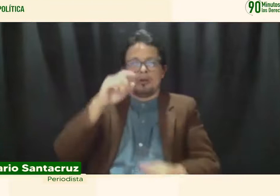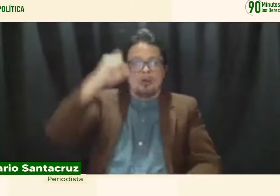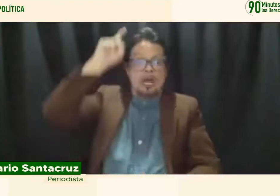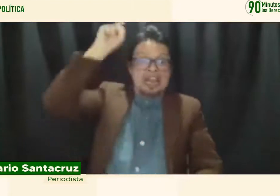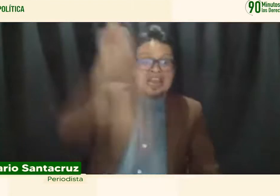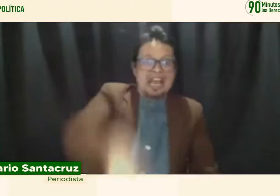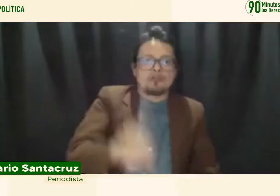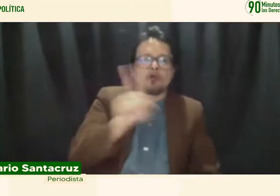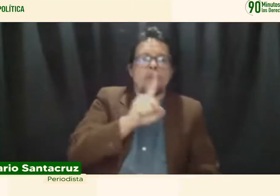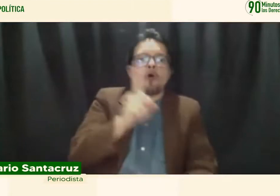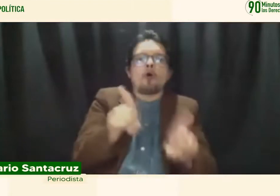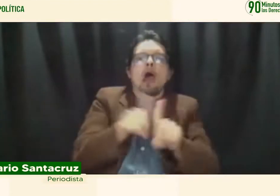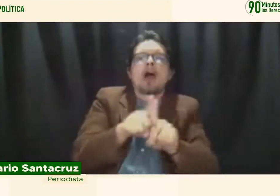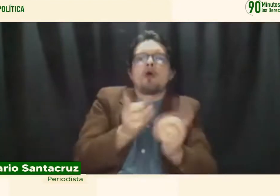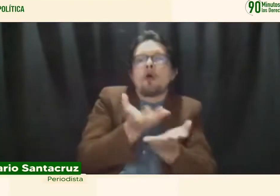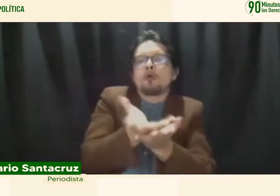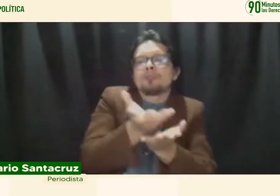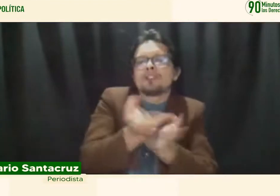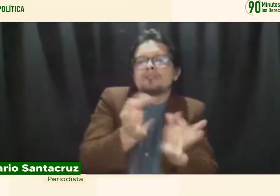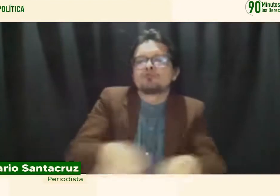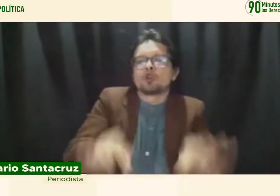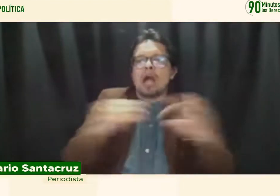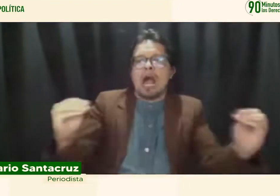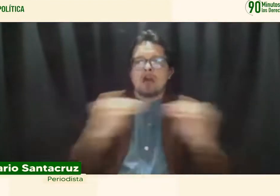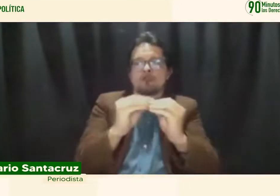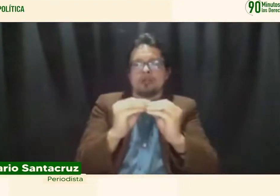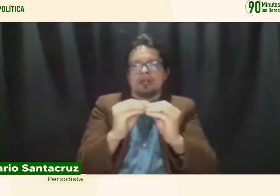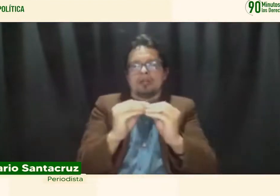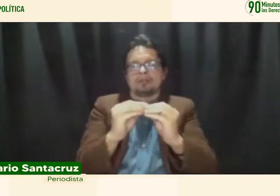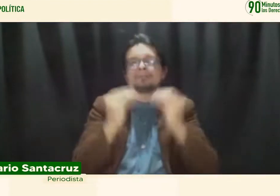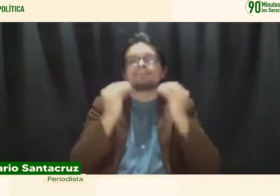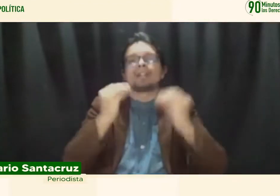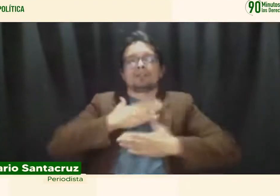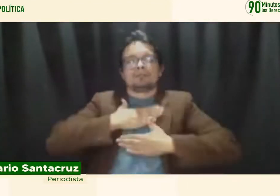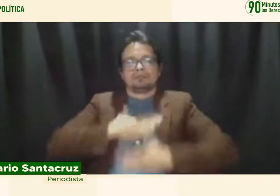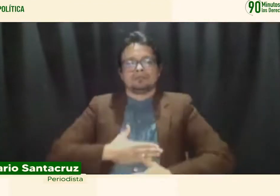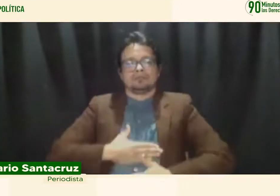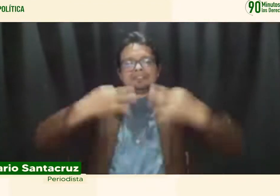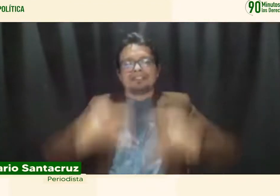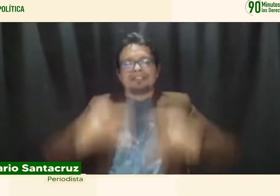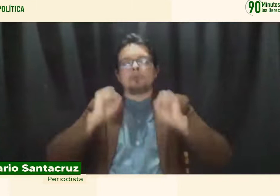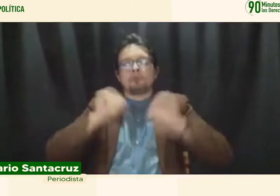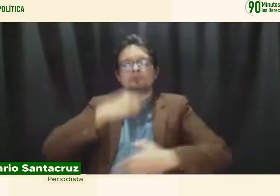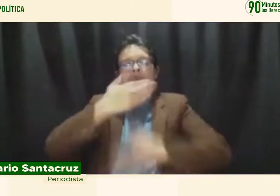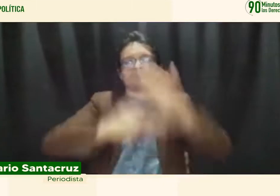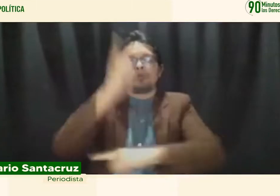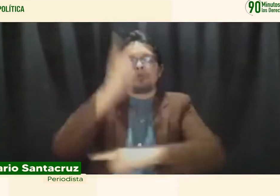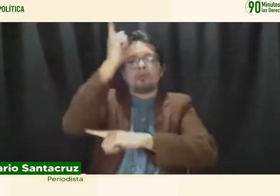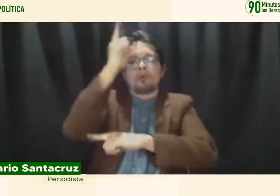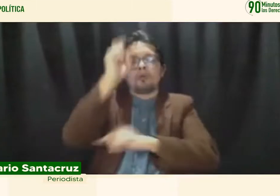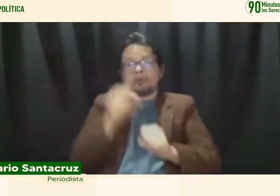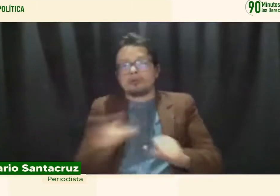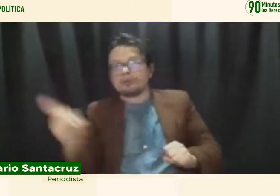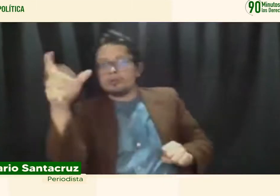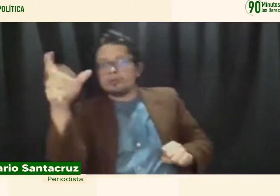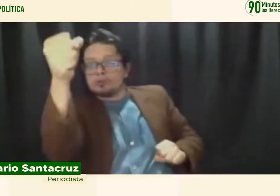discusión que hay donde no estamos diciendo que es algo que se deba hacer sino que es importante que a una recomendación en relación a los